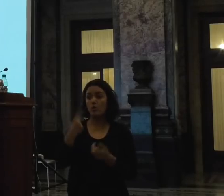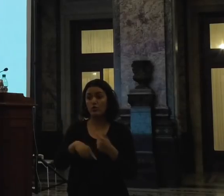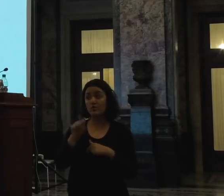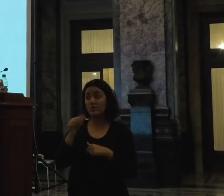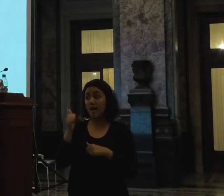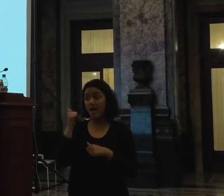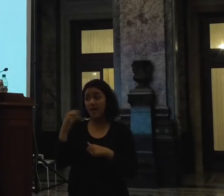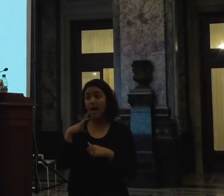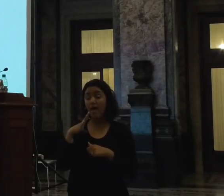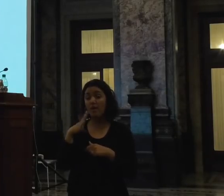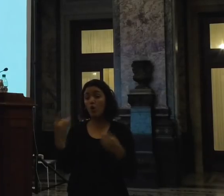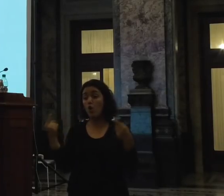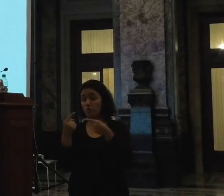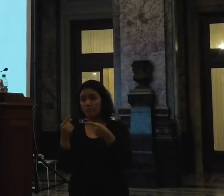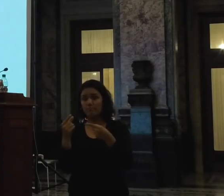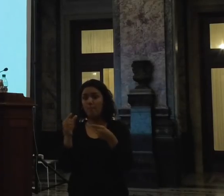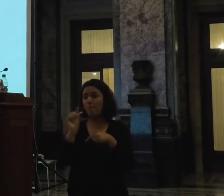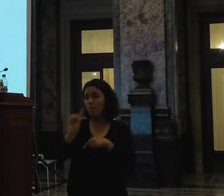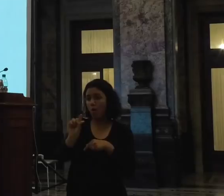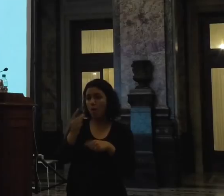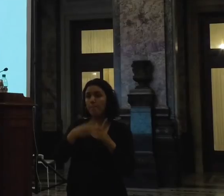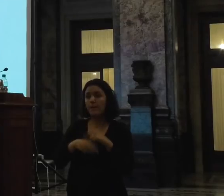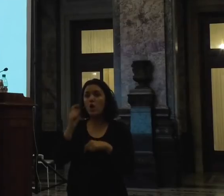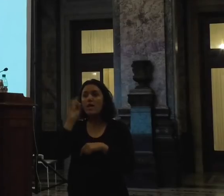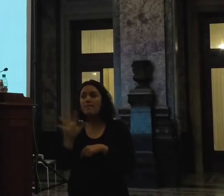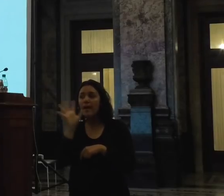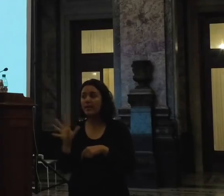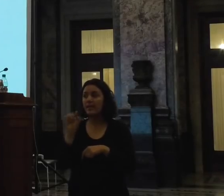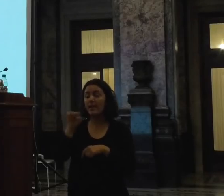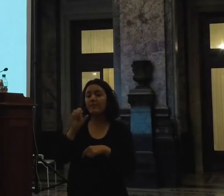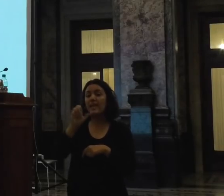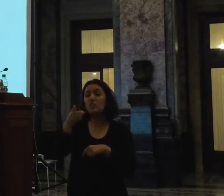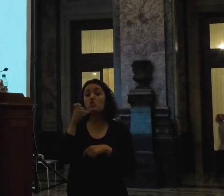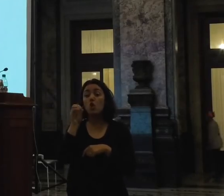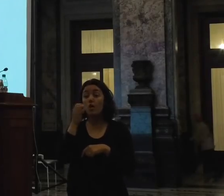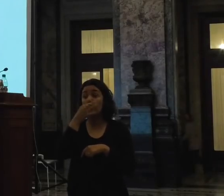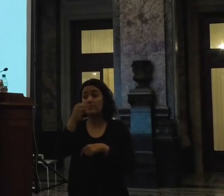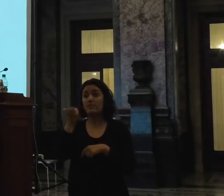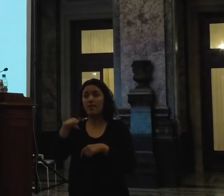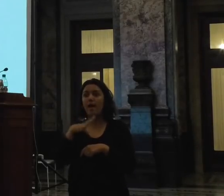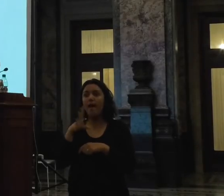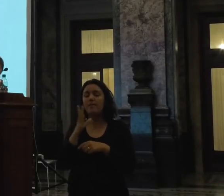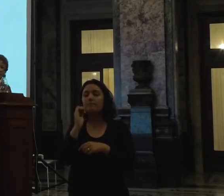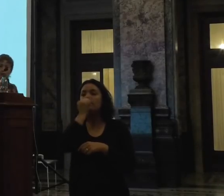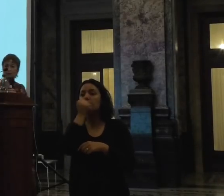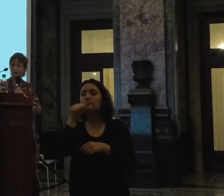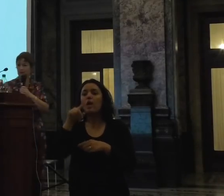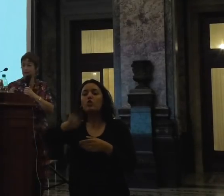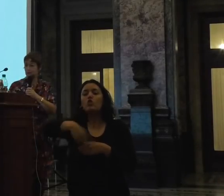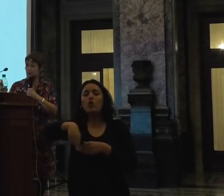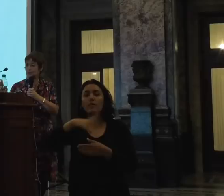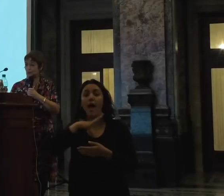muy bajo el contraste, pero imaginen que donde dice exo hay una clave periférica que indica dónde debe estar el estímulo